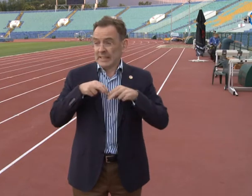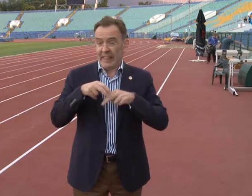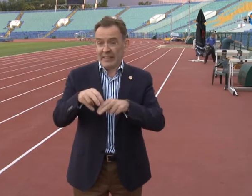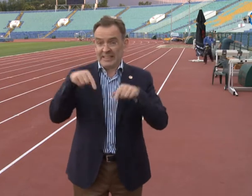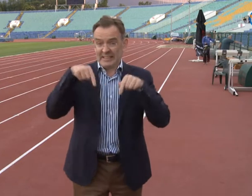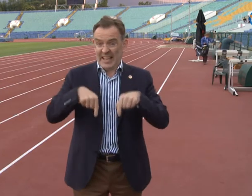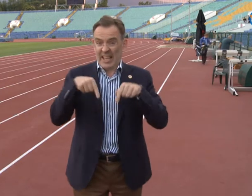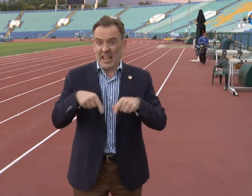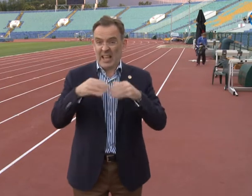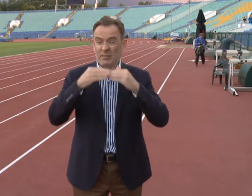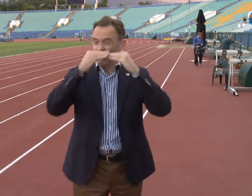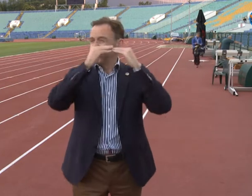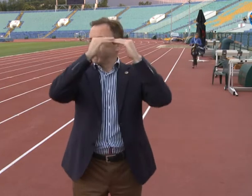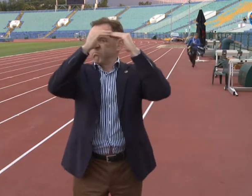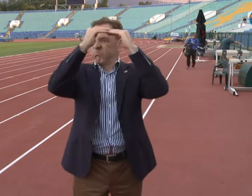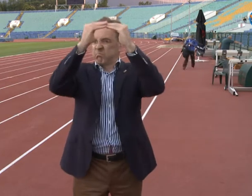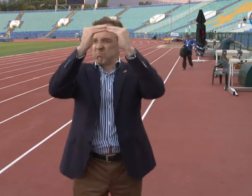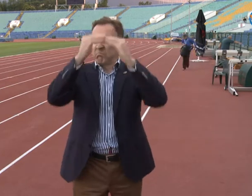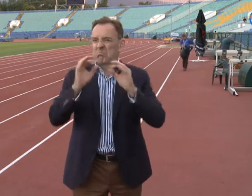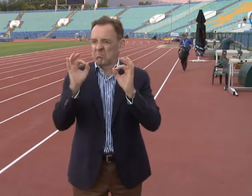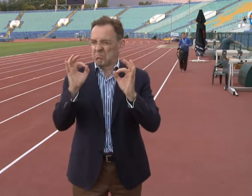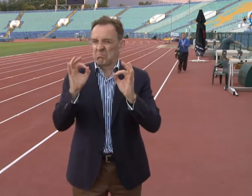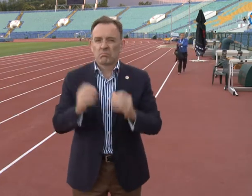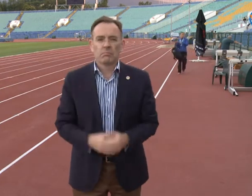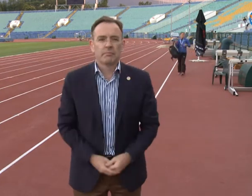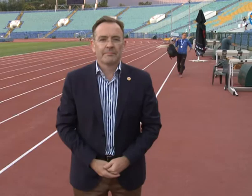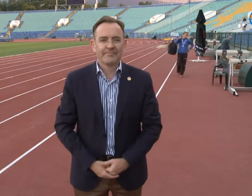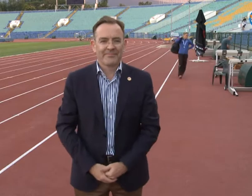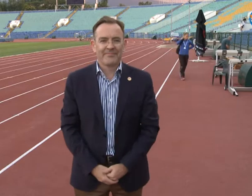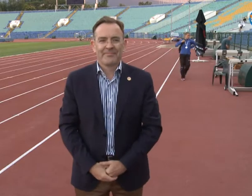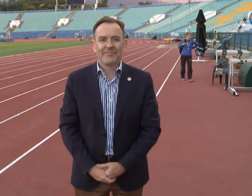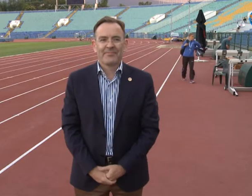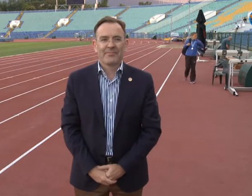uspela v atletiki, nivo tekmovanja je mnogo višji.